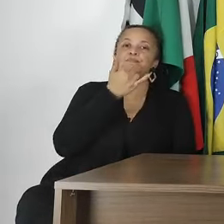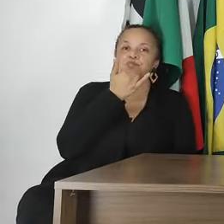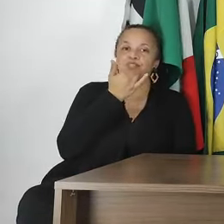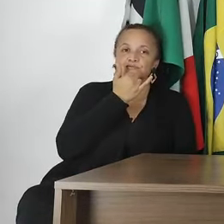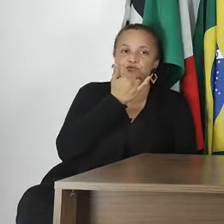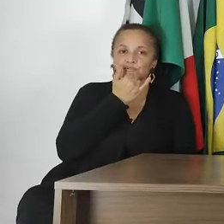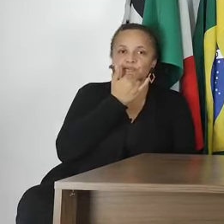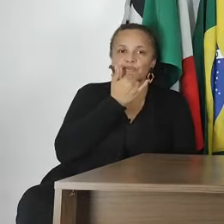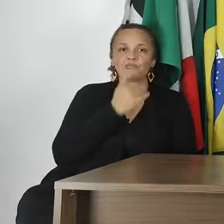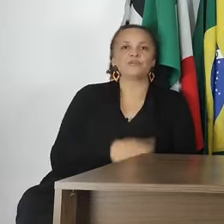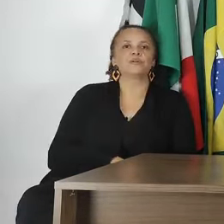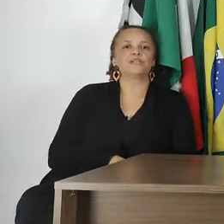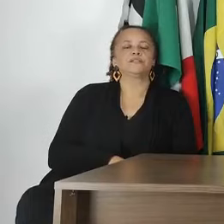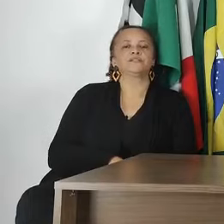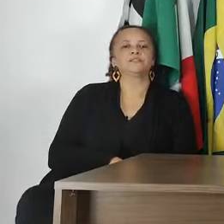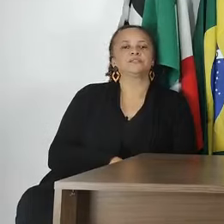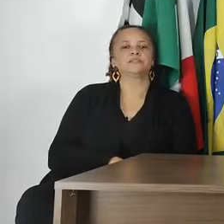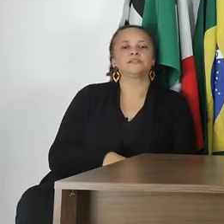tive